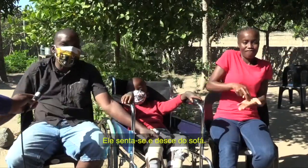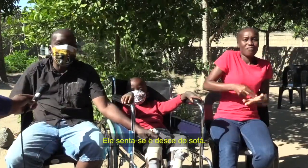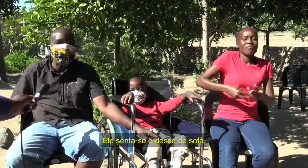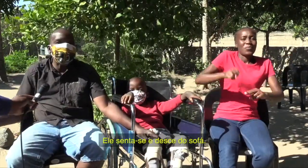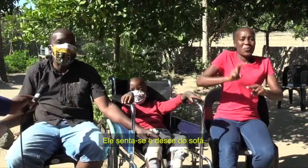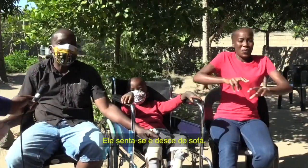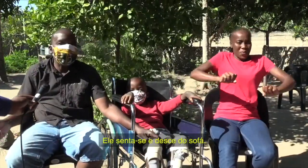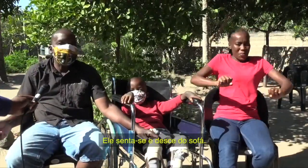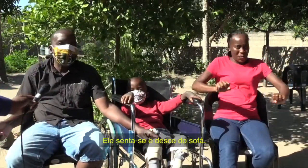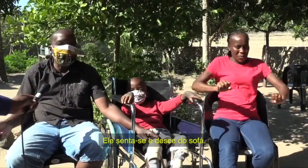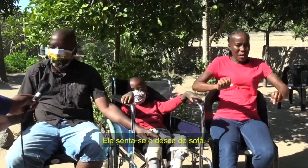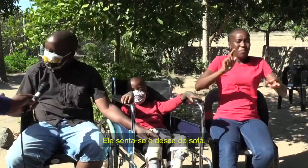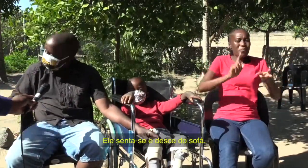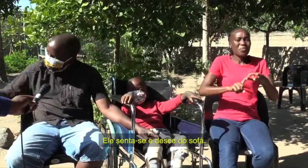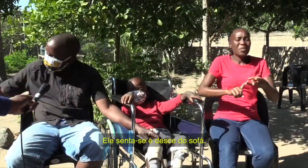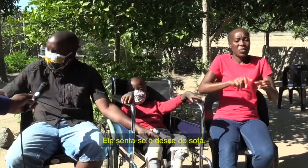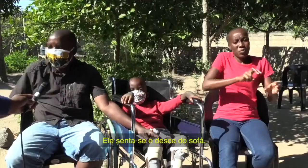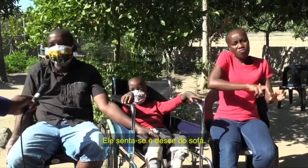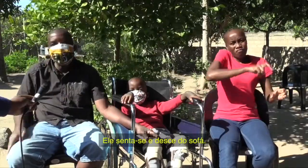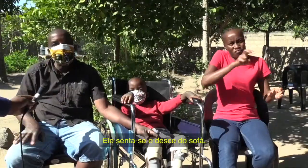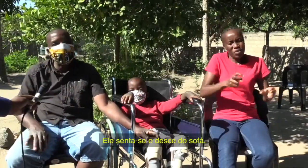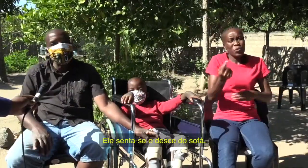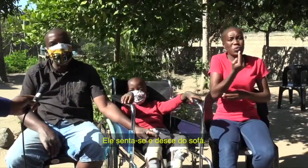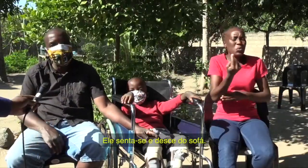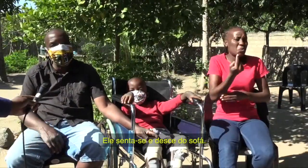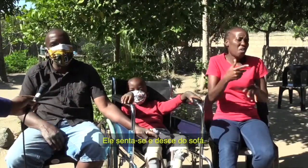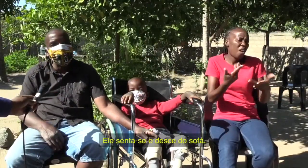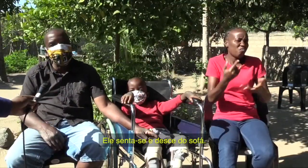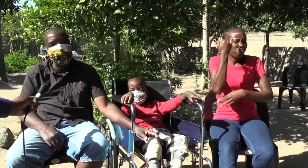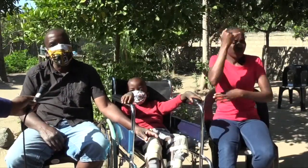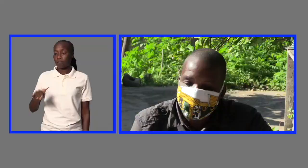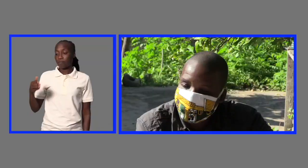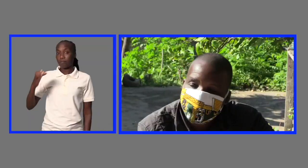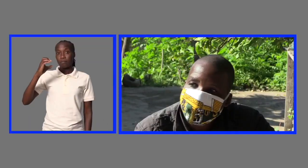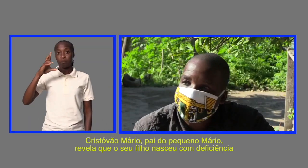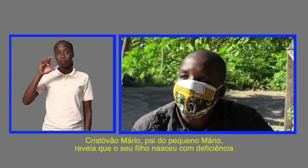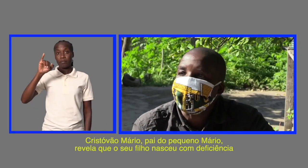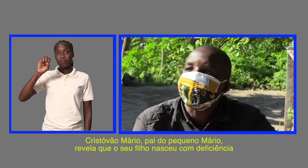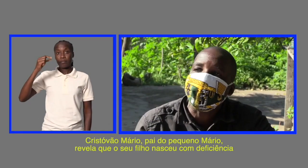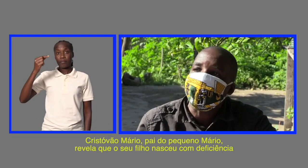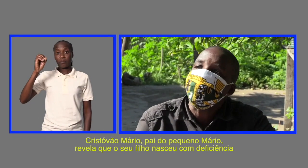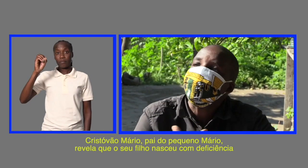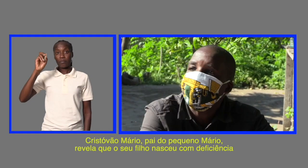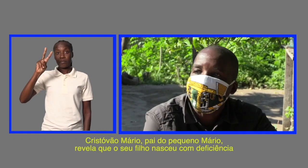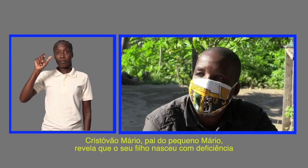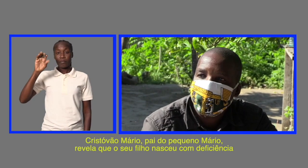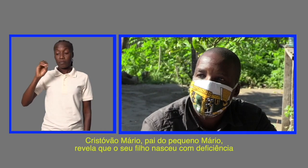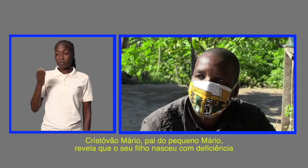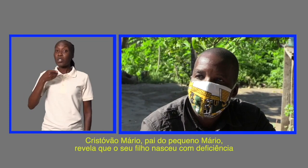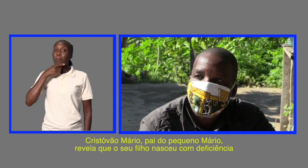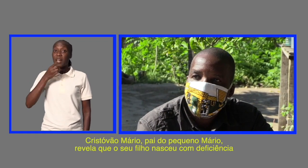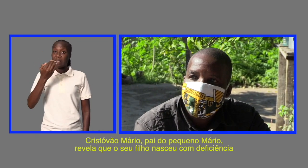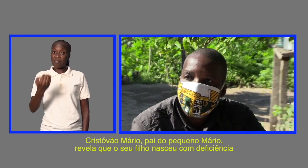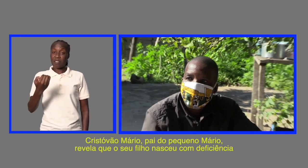ele desce no sofá então praticamente é quando surgiu isto Cristóvão Mário pai do menino